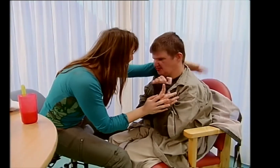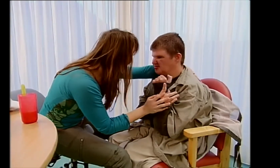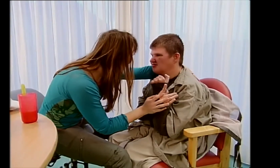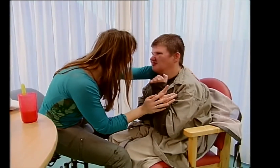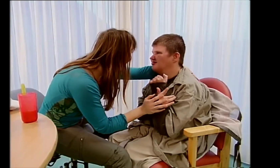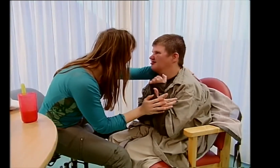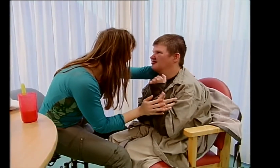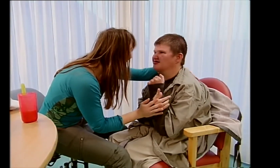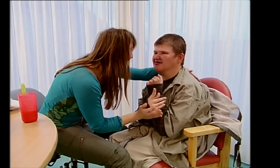klaar.